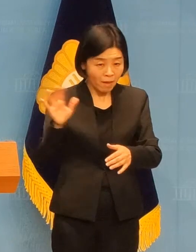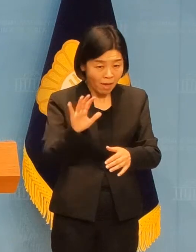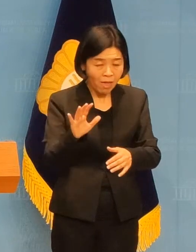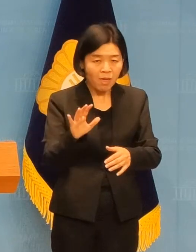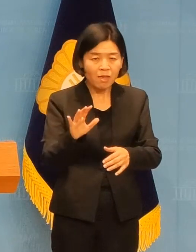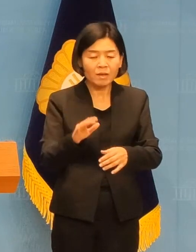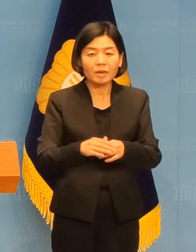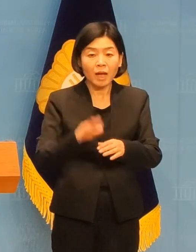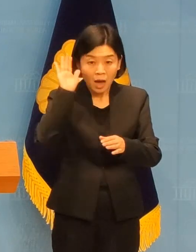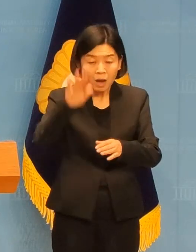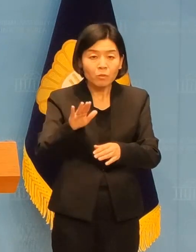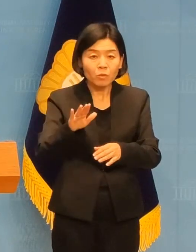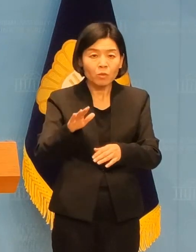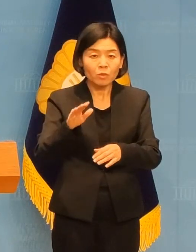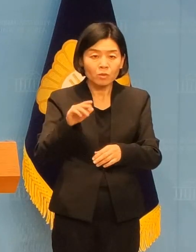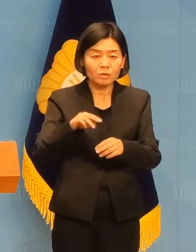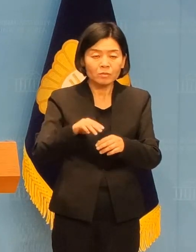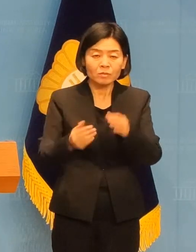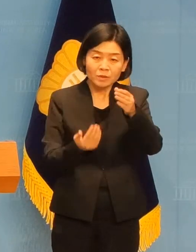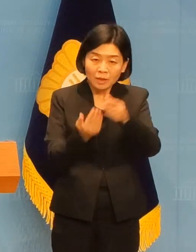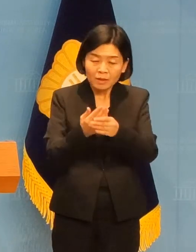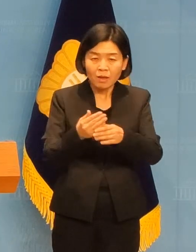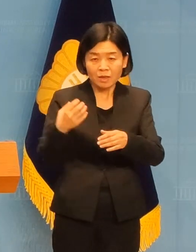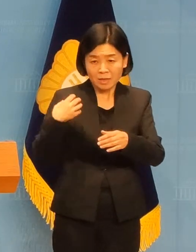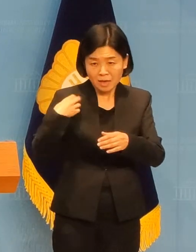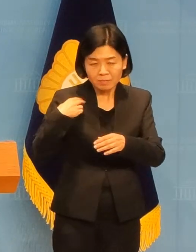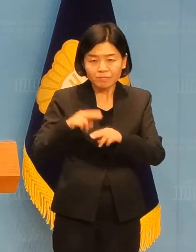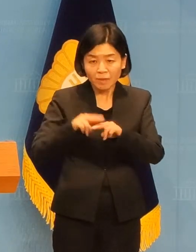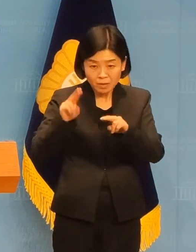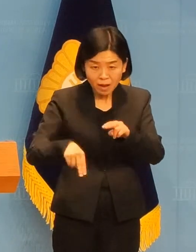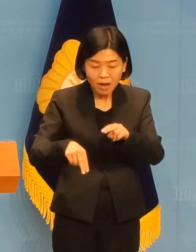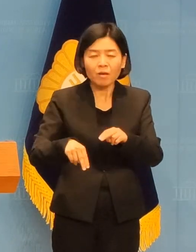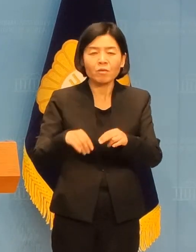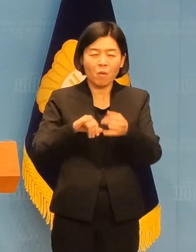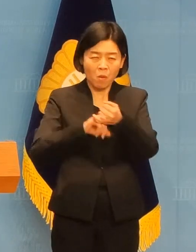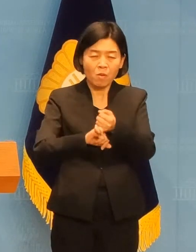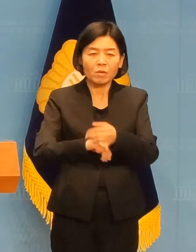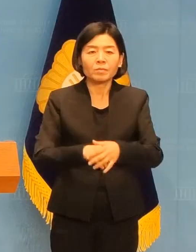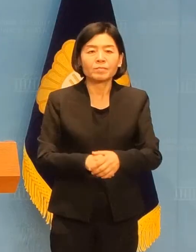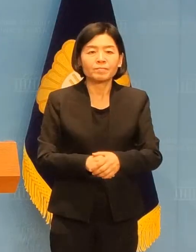책임과 사퇴는 피할 수 없습니다. 이상 브리핑 마치겠습니다.